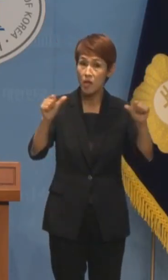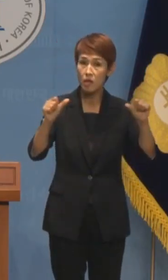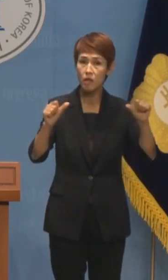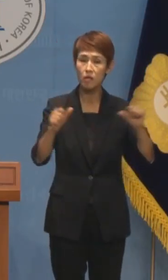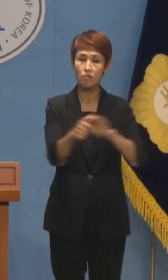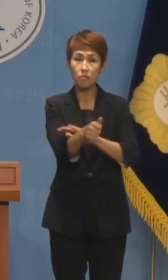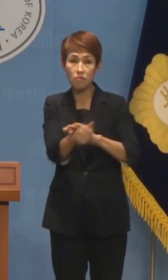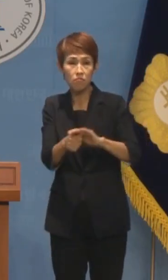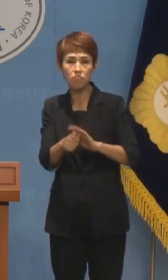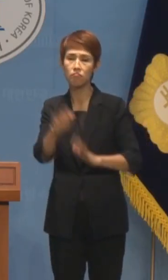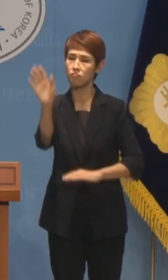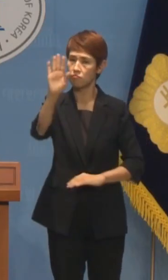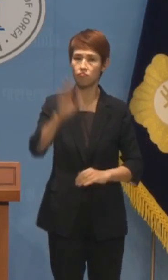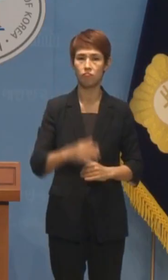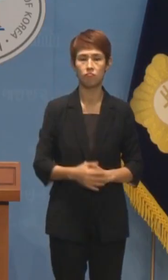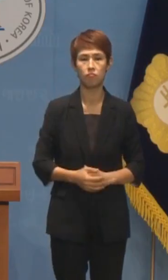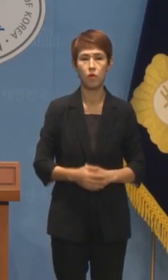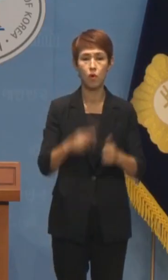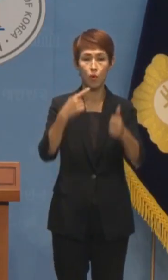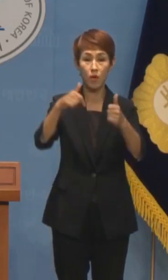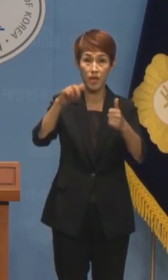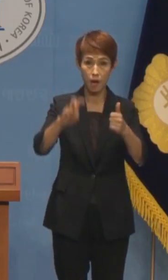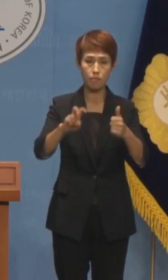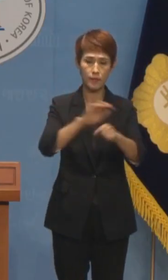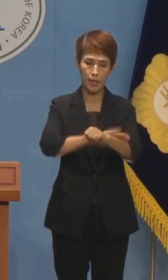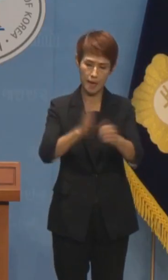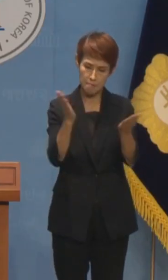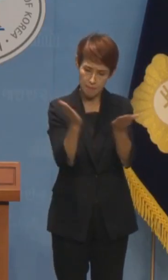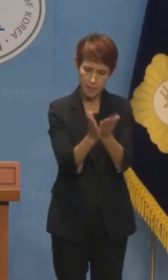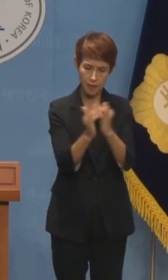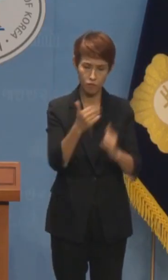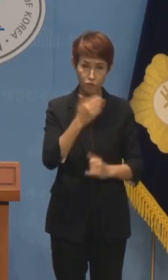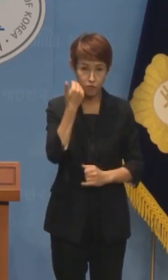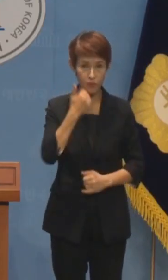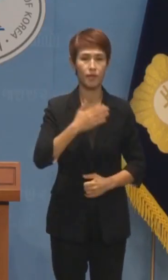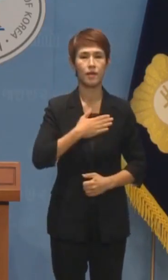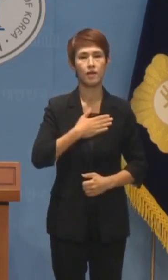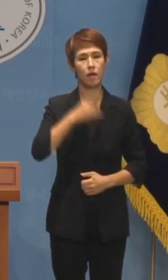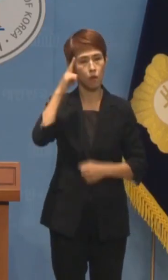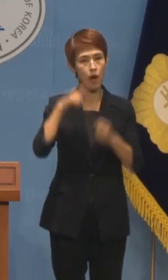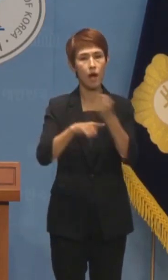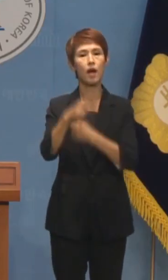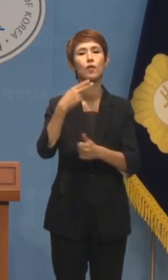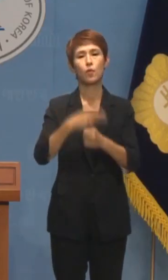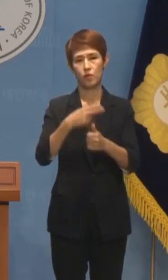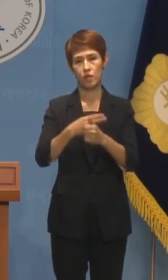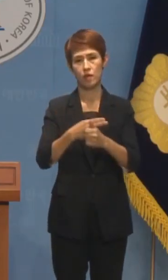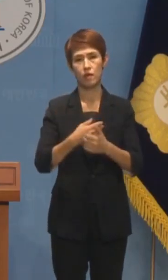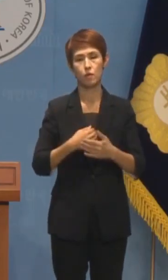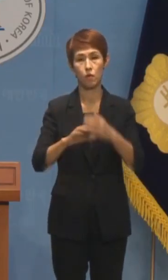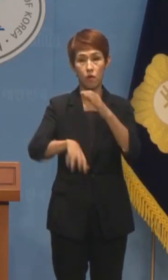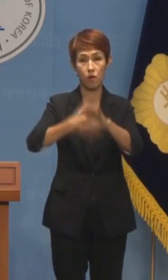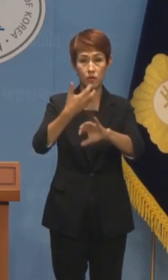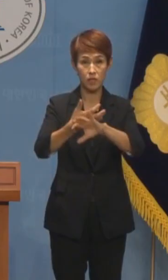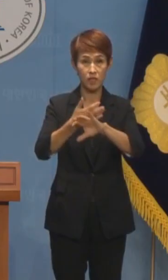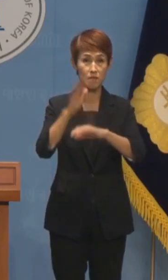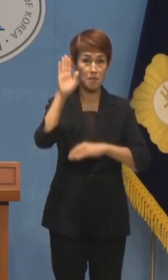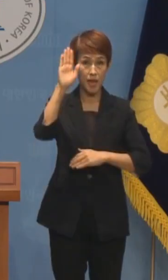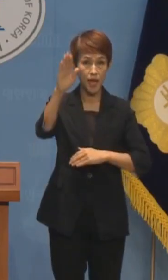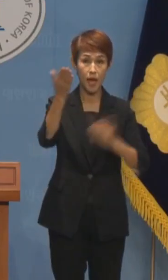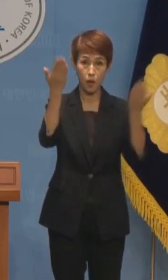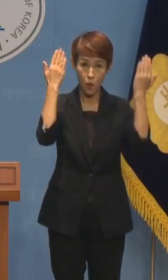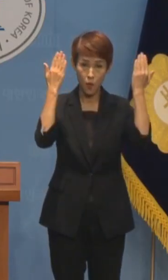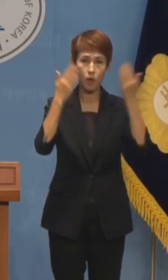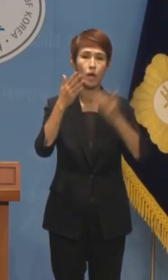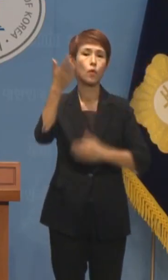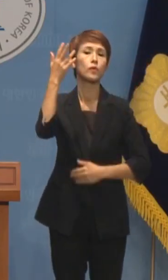않습니다. 저는 교육감 최적임자로, 과학교사로, 혁신 미래 학교 교장으로 올해